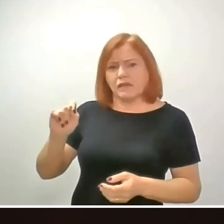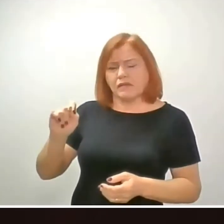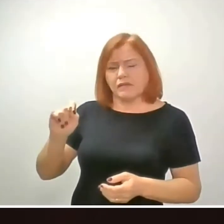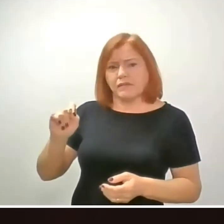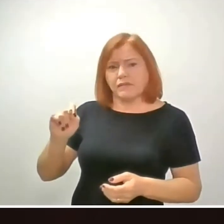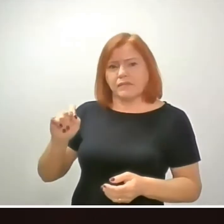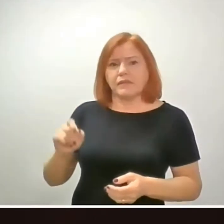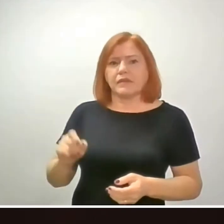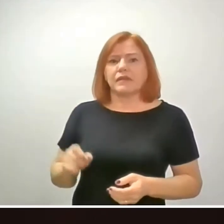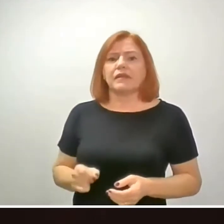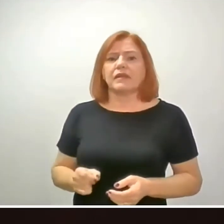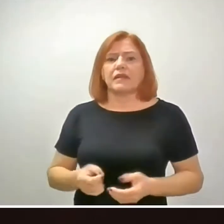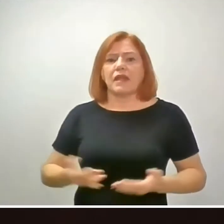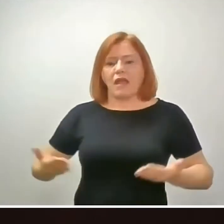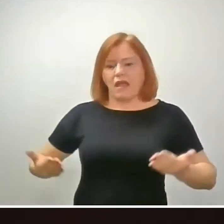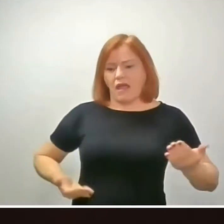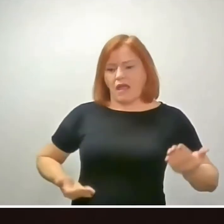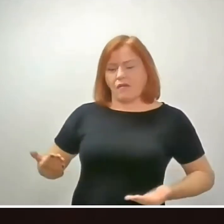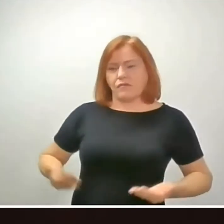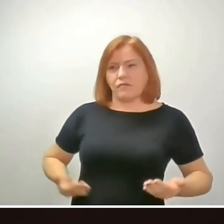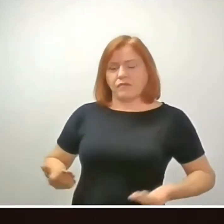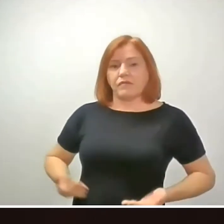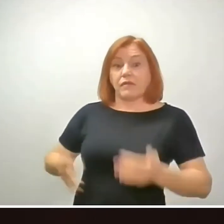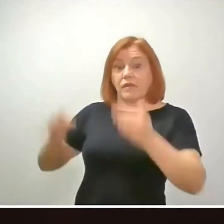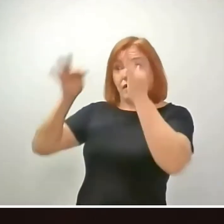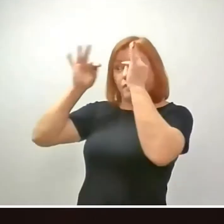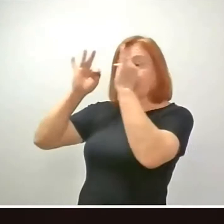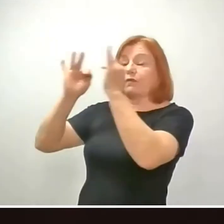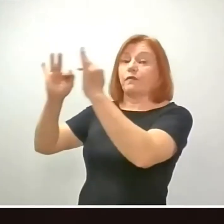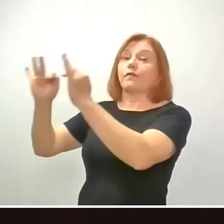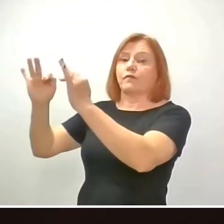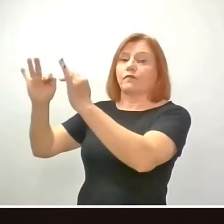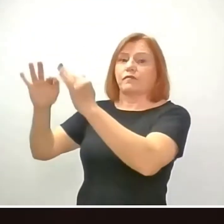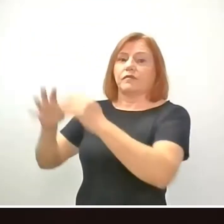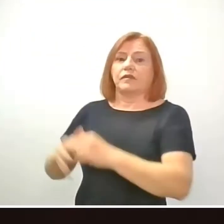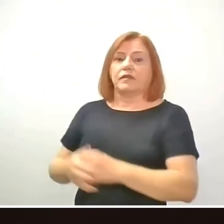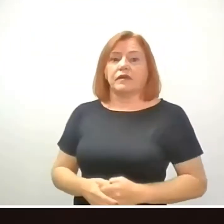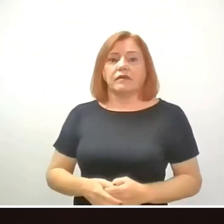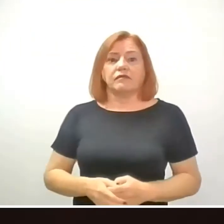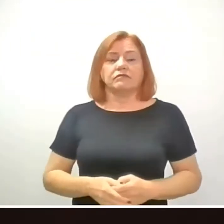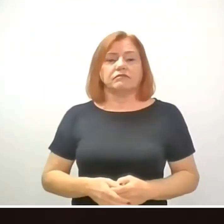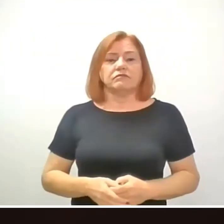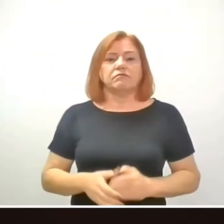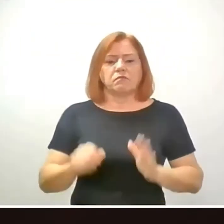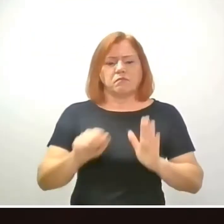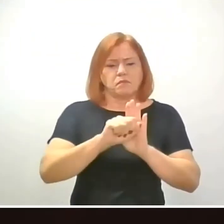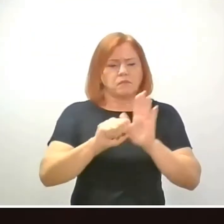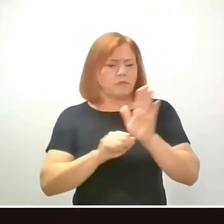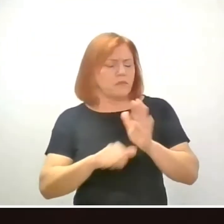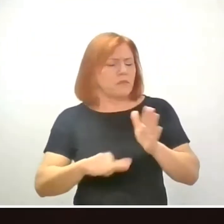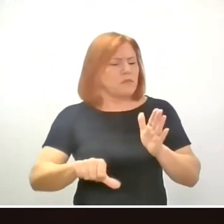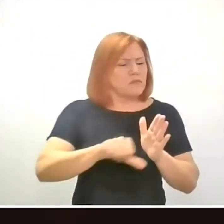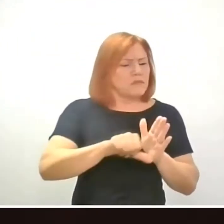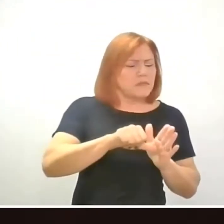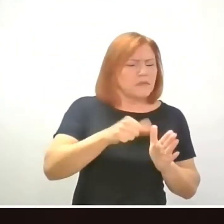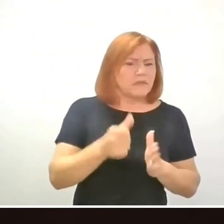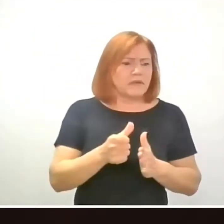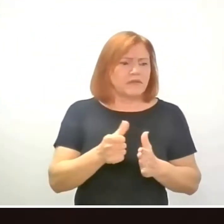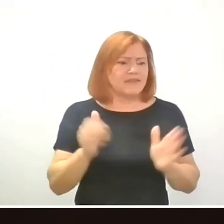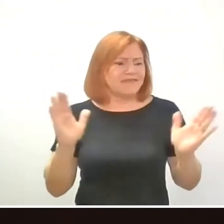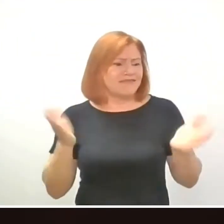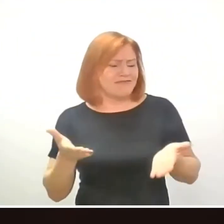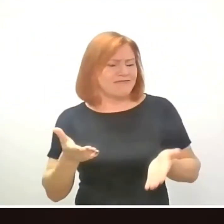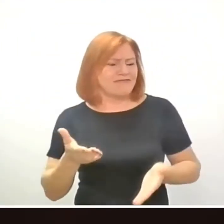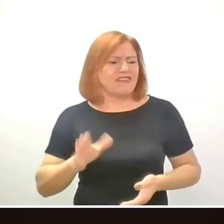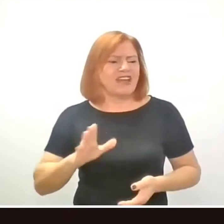no final, né, do primeiro século, já havia o amor pelo cargo,